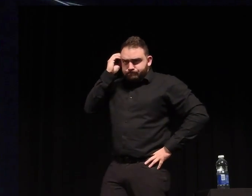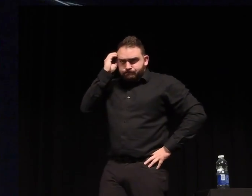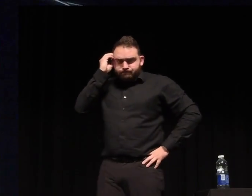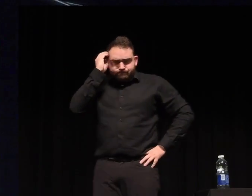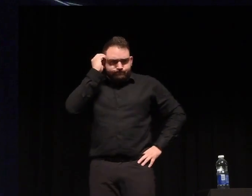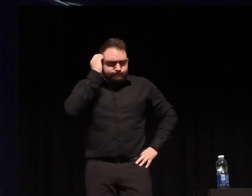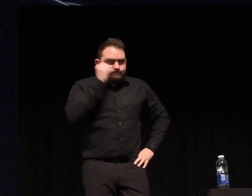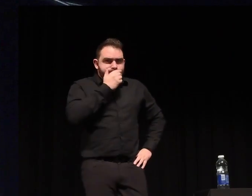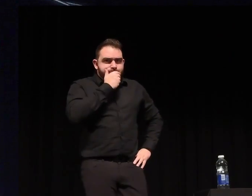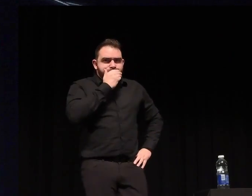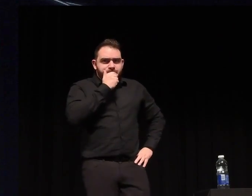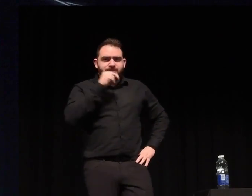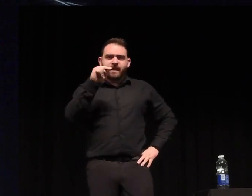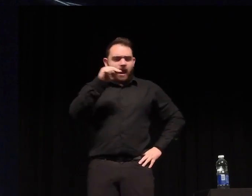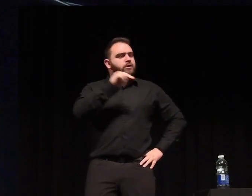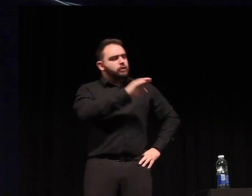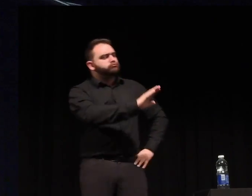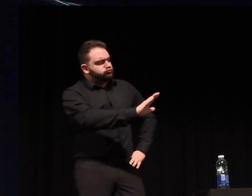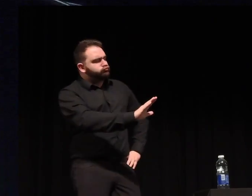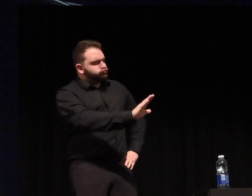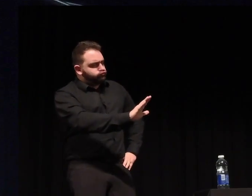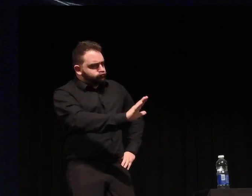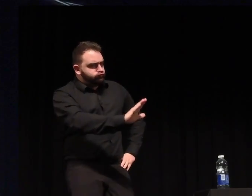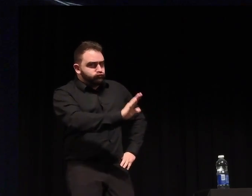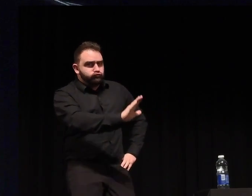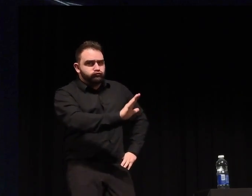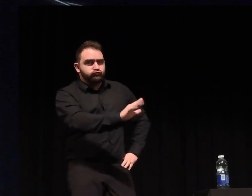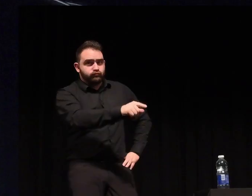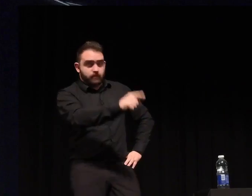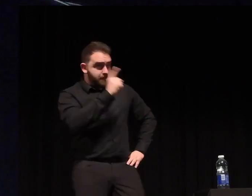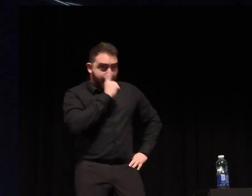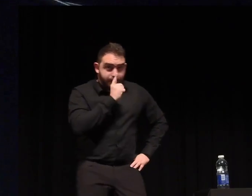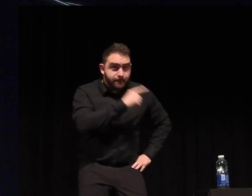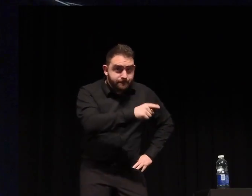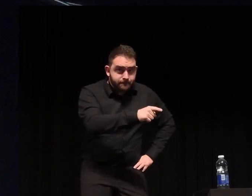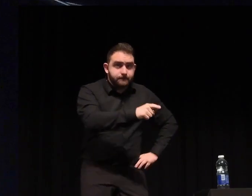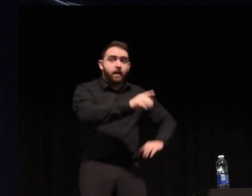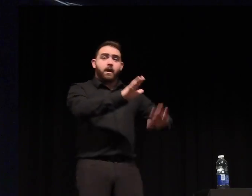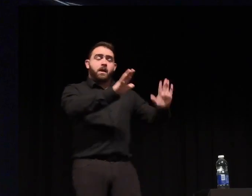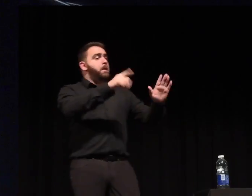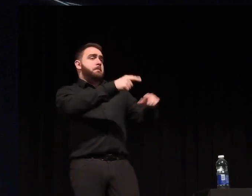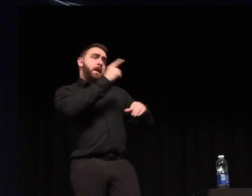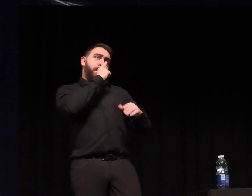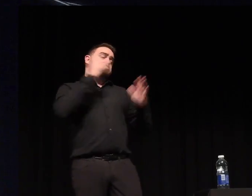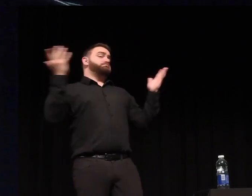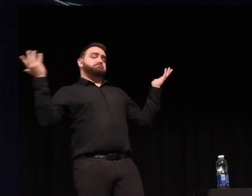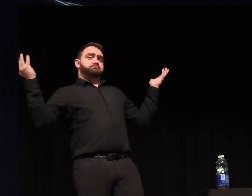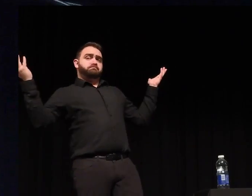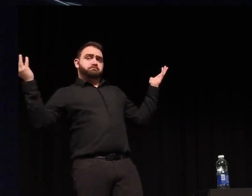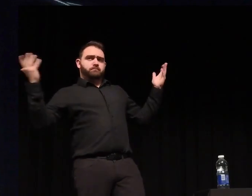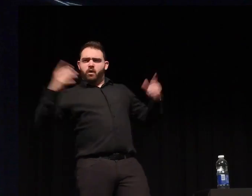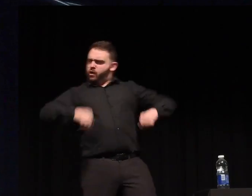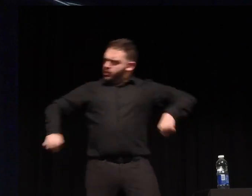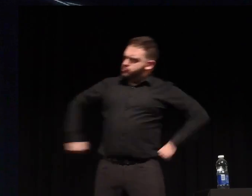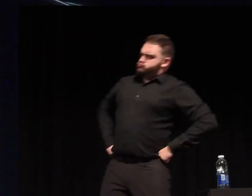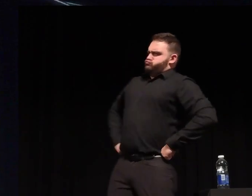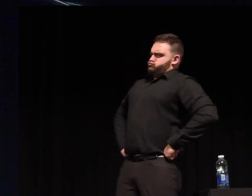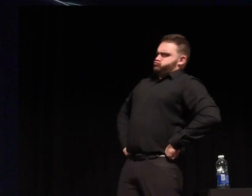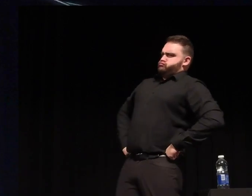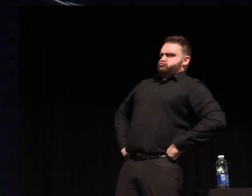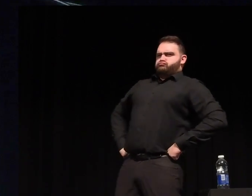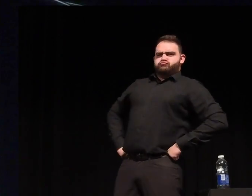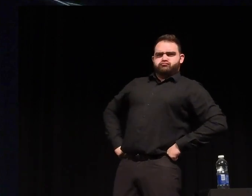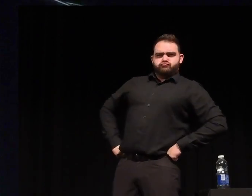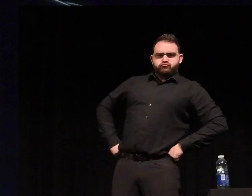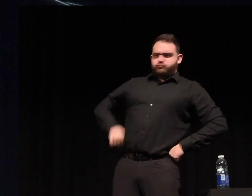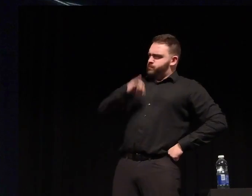Nijig, il a dit, OK, j'ai compris. Si t'es pas capable, t'es pas capable. Quoi? Ben, on t'a jamais vu bâtir de